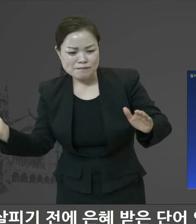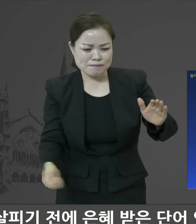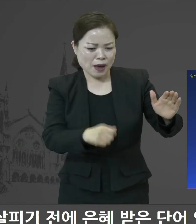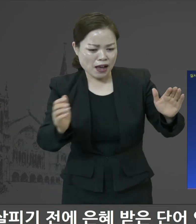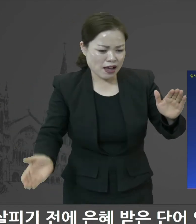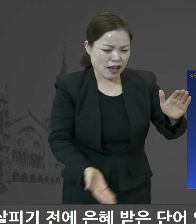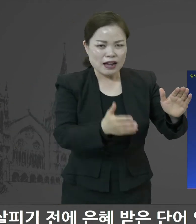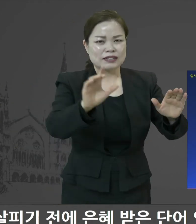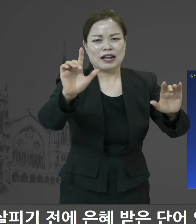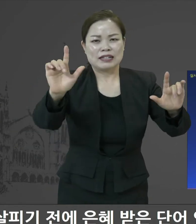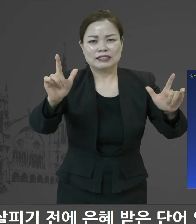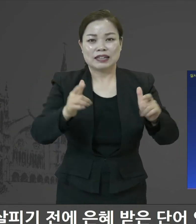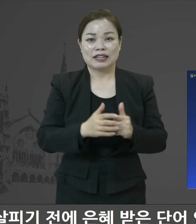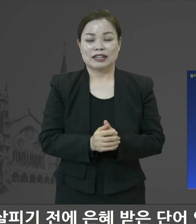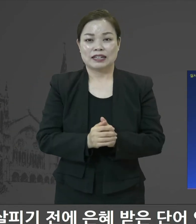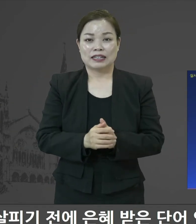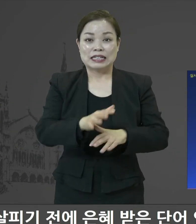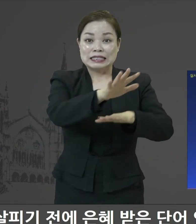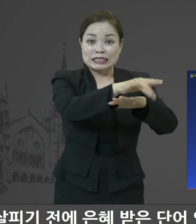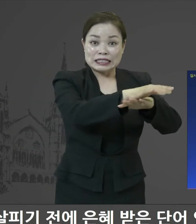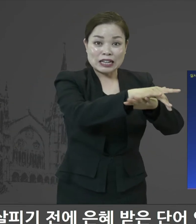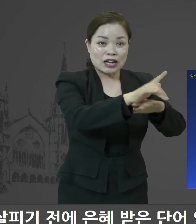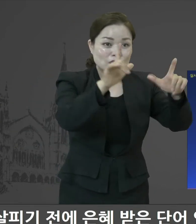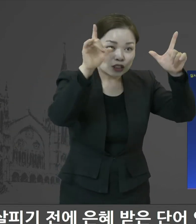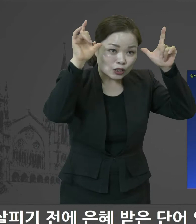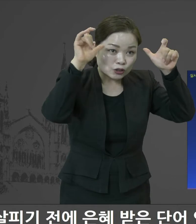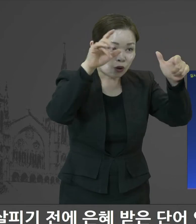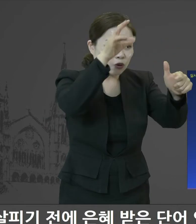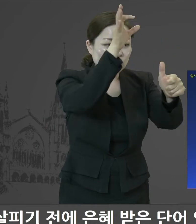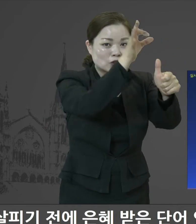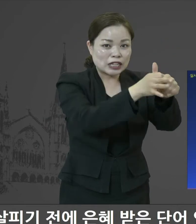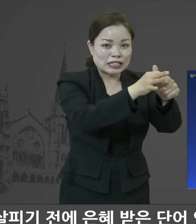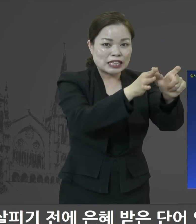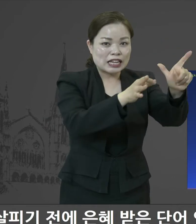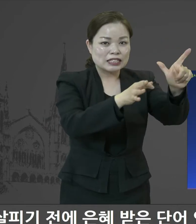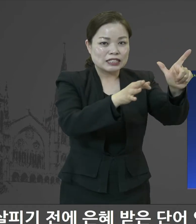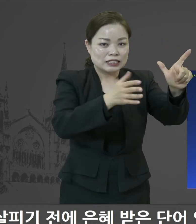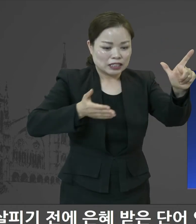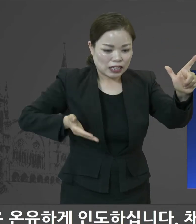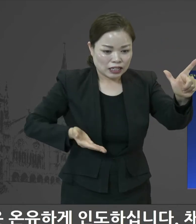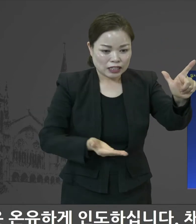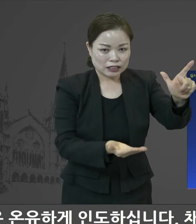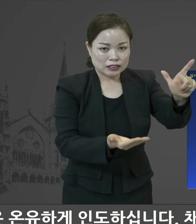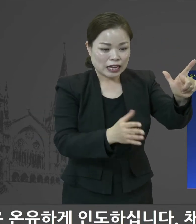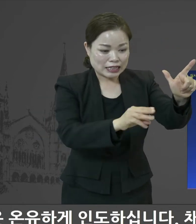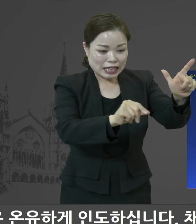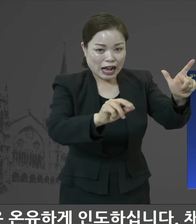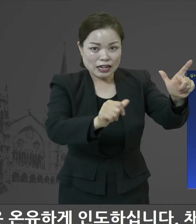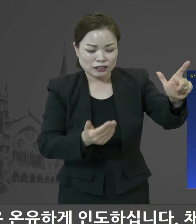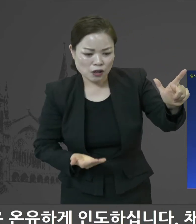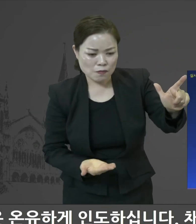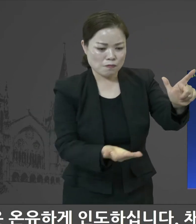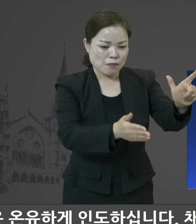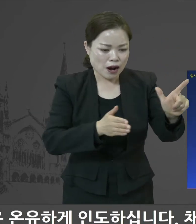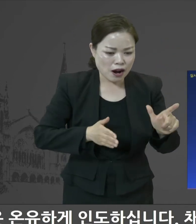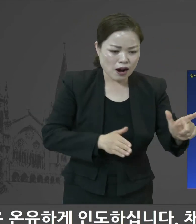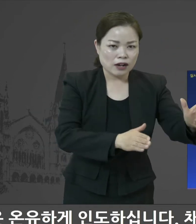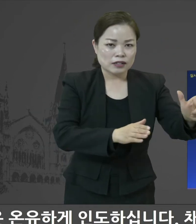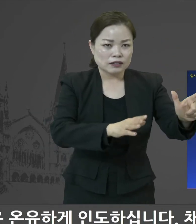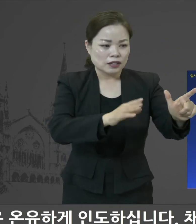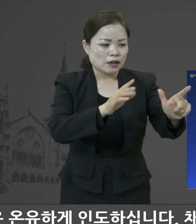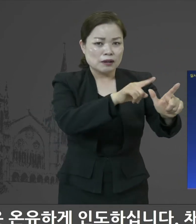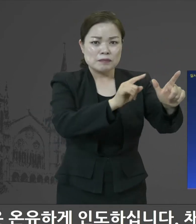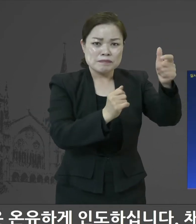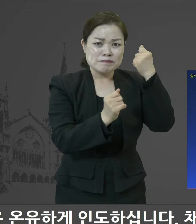몰고 가시는 분이 아니십니다. 시골에서 소등의 쟁기를 지워서 밭에 흙을 갈아엎을 때 어떻게 합니까? 소가 말을